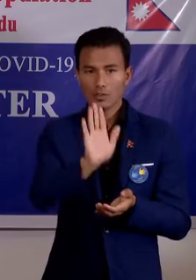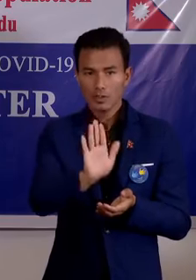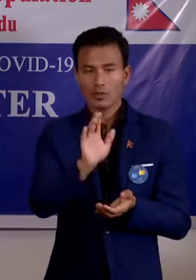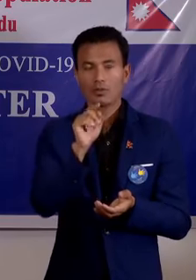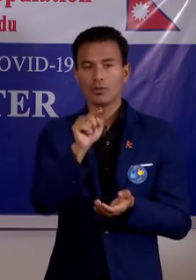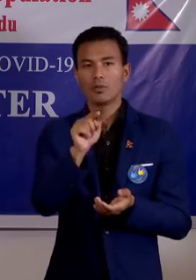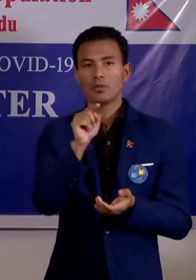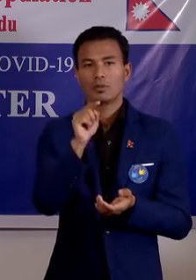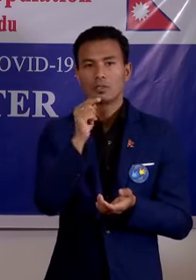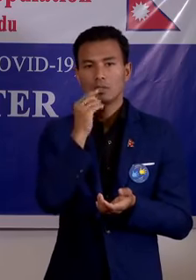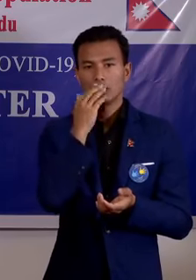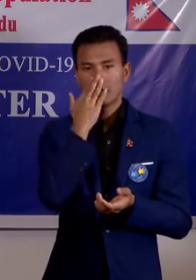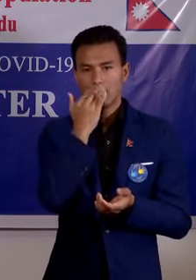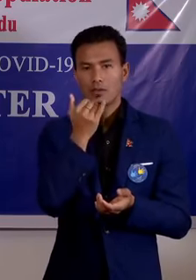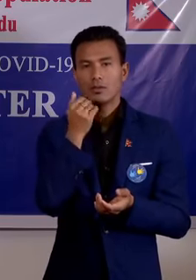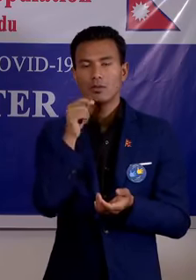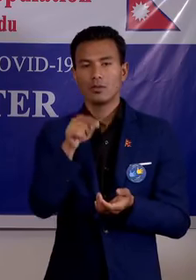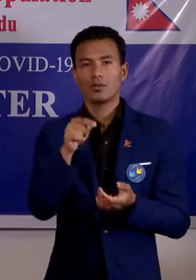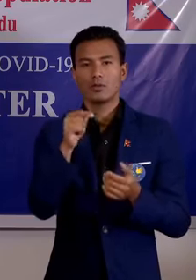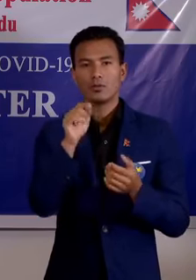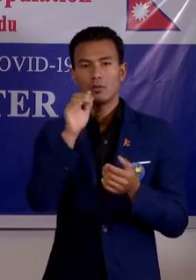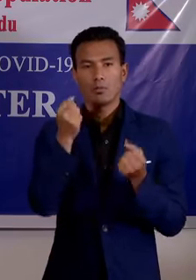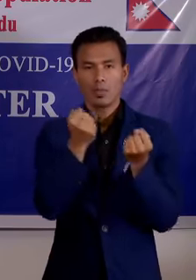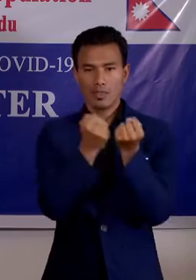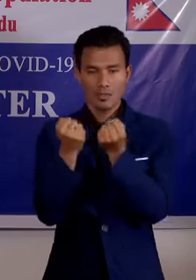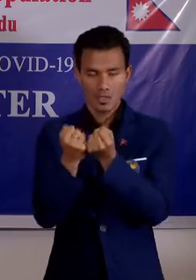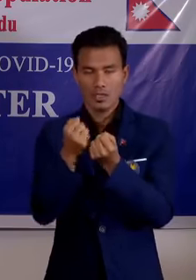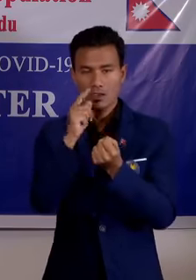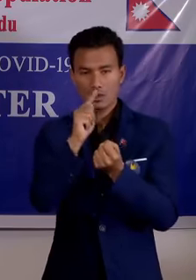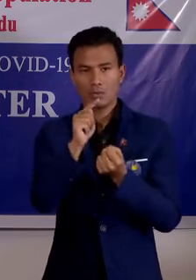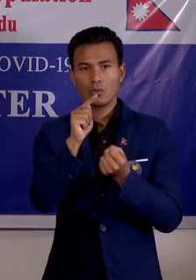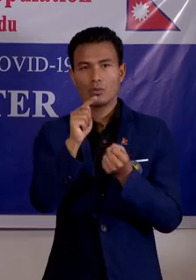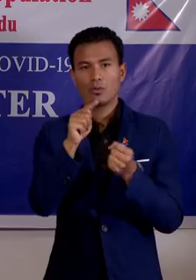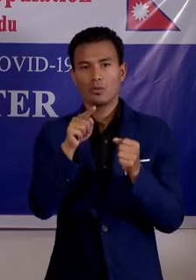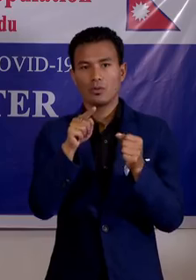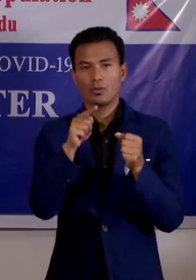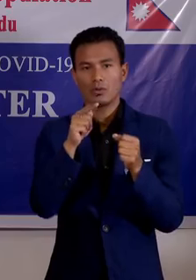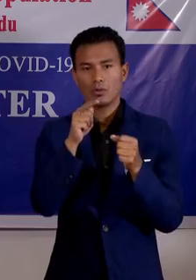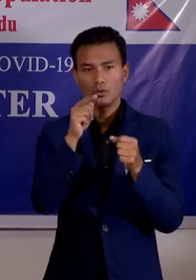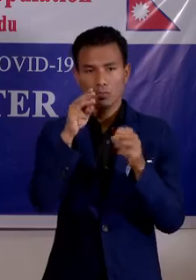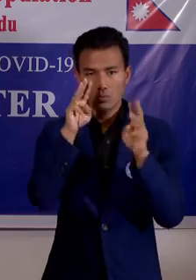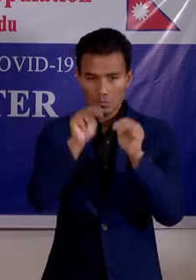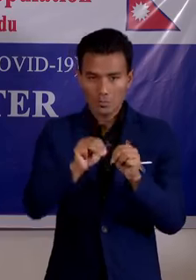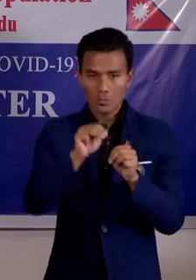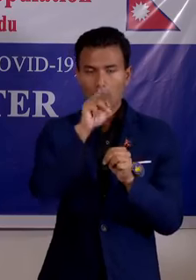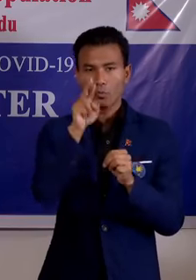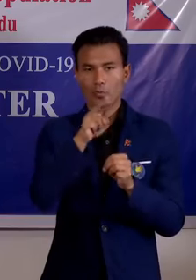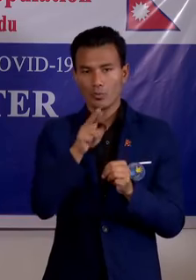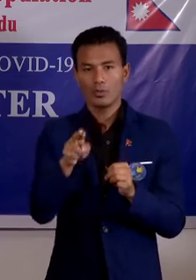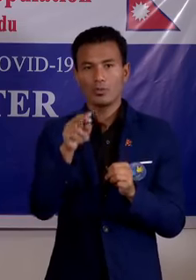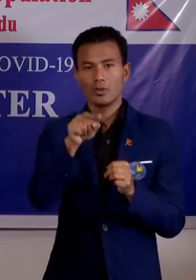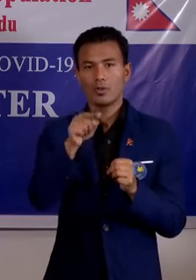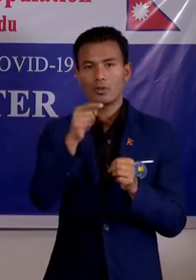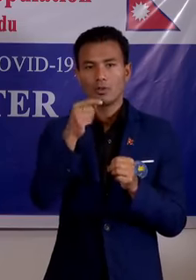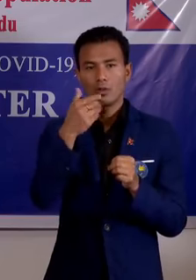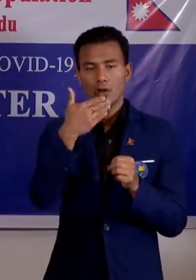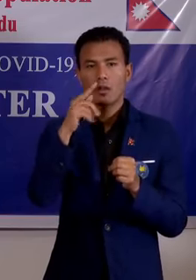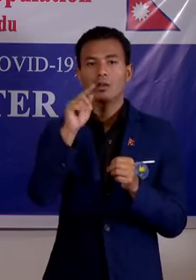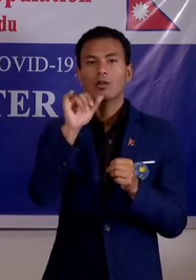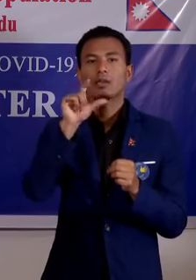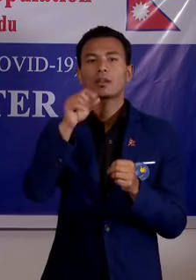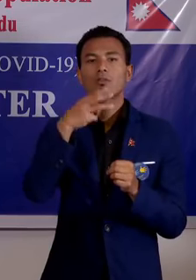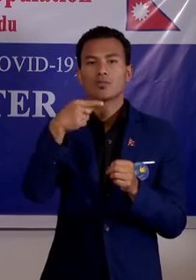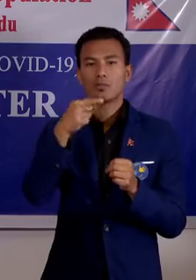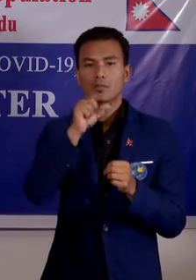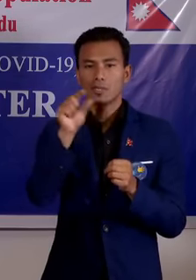र यसबीच यो लकडाउनको औचित्य र लकडाउनको अवस्थामा